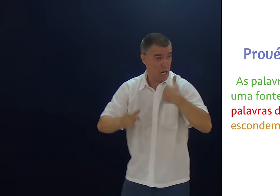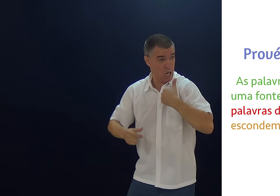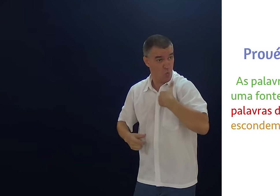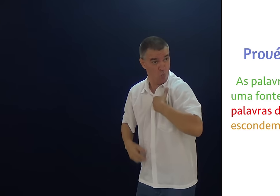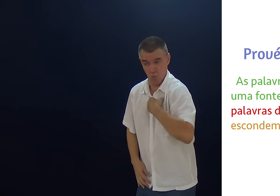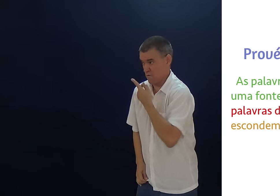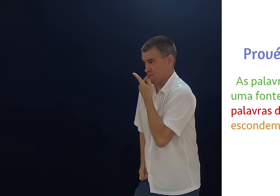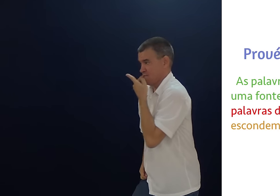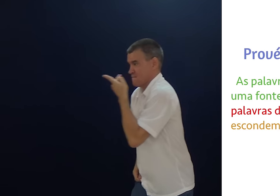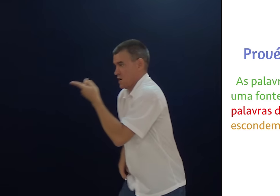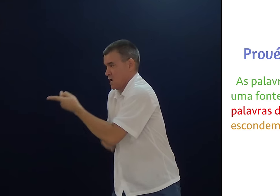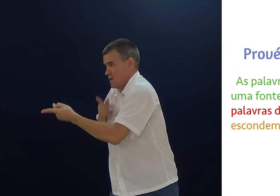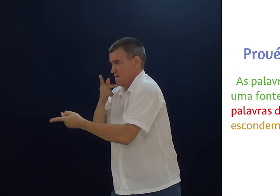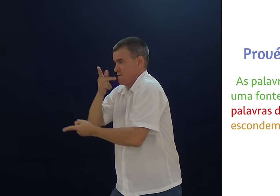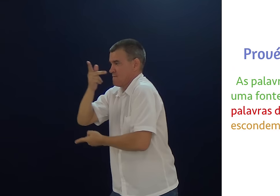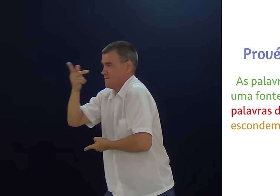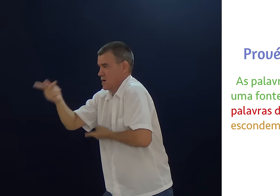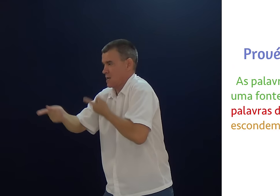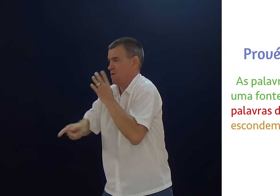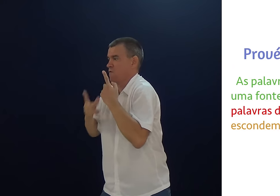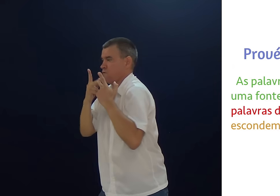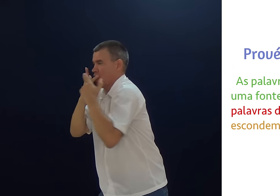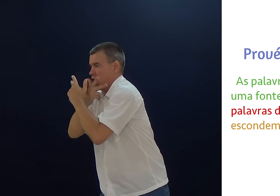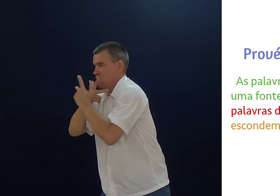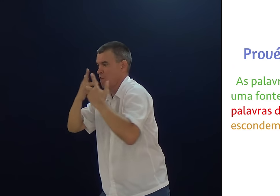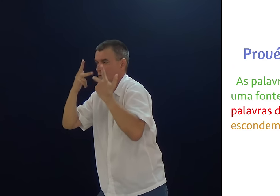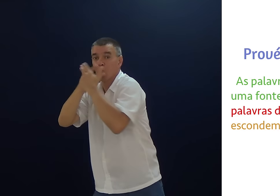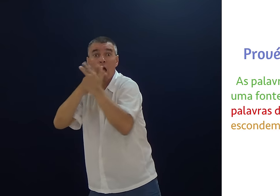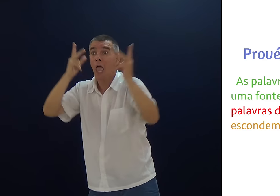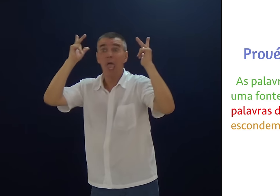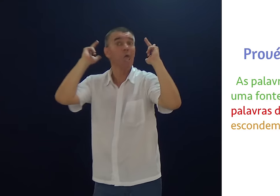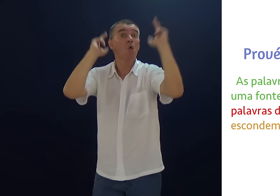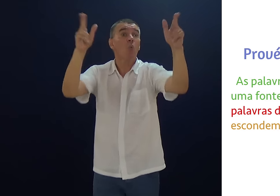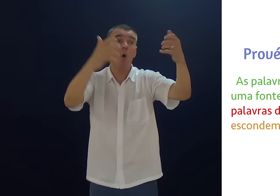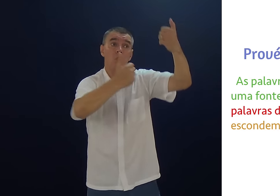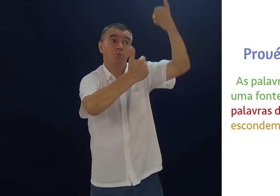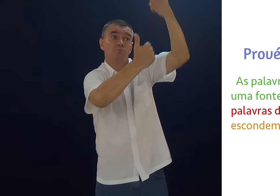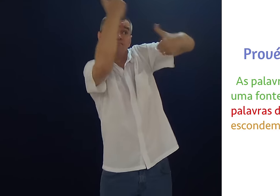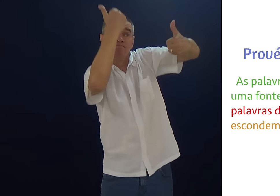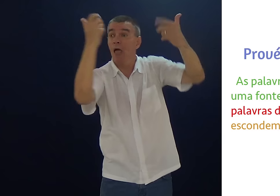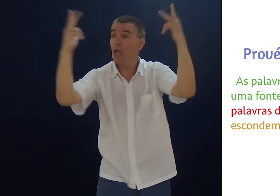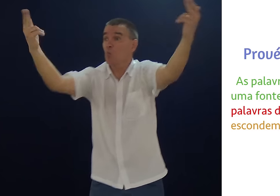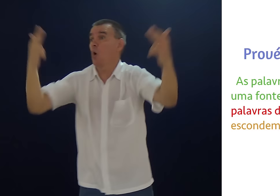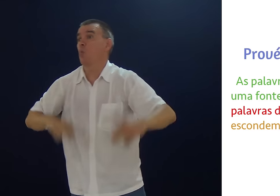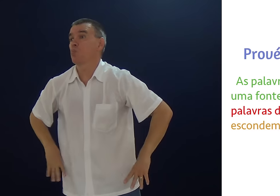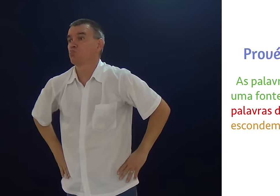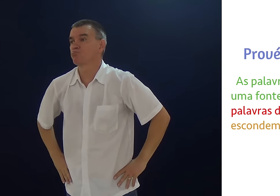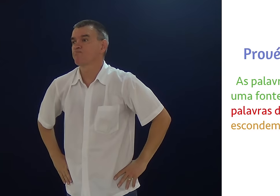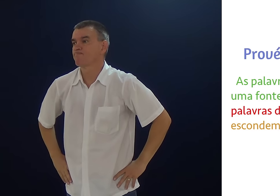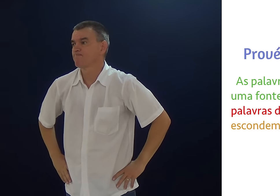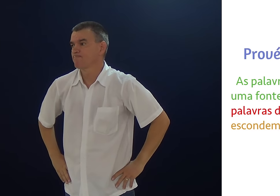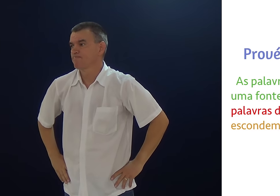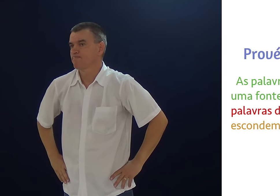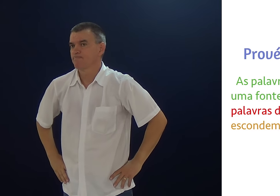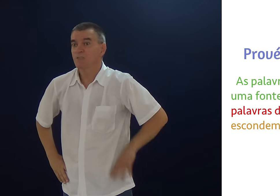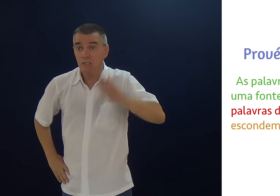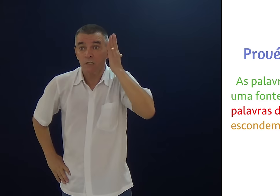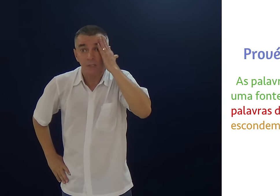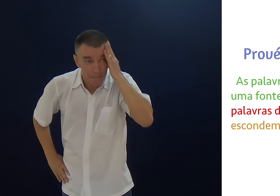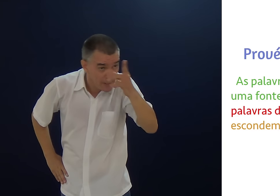violência se eu falo falo falo uma fofoca eu sou isso é igual uma violência